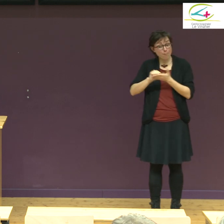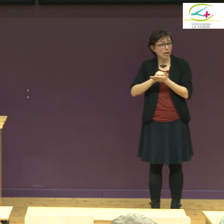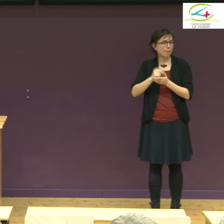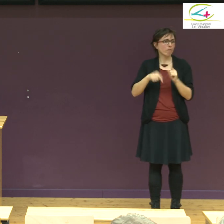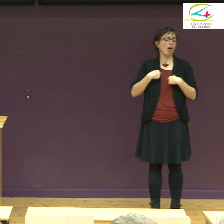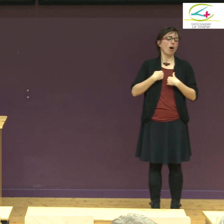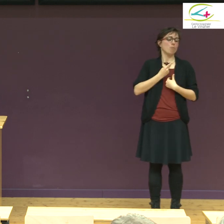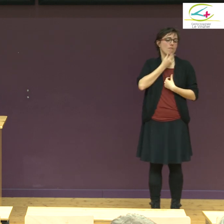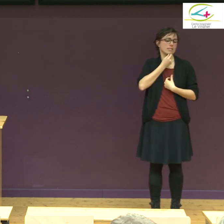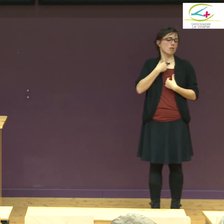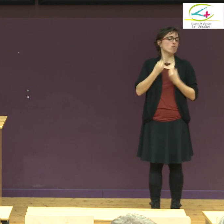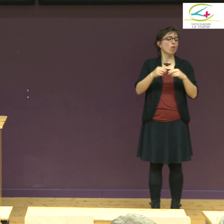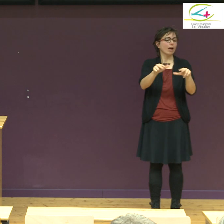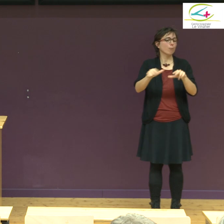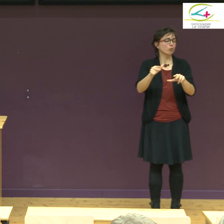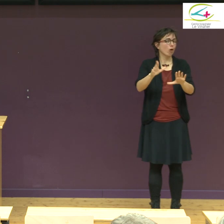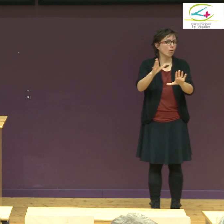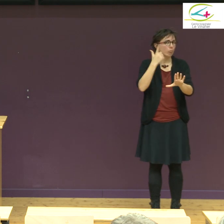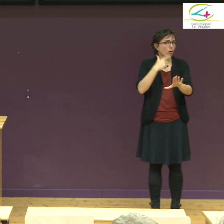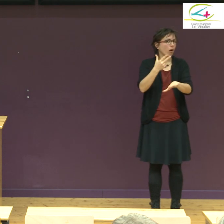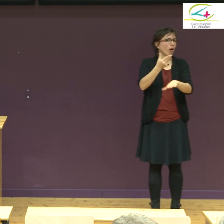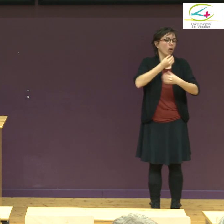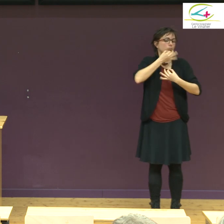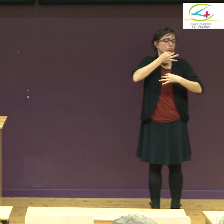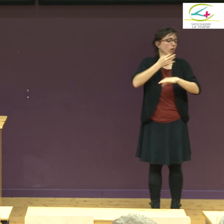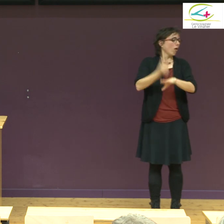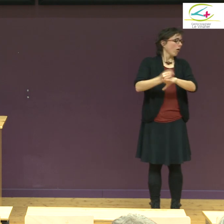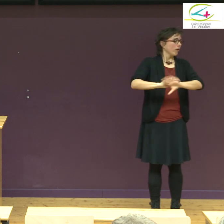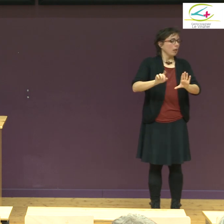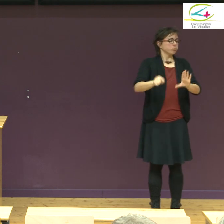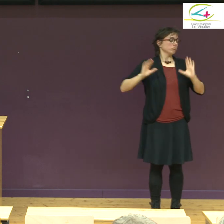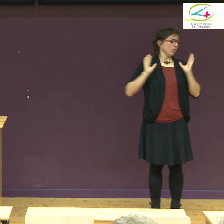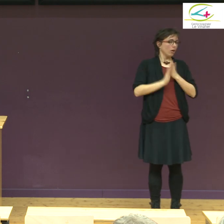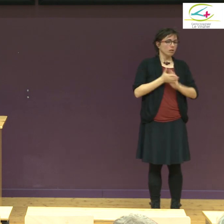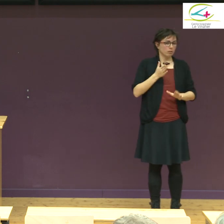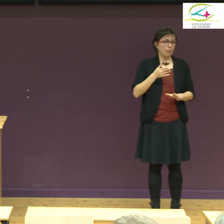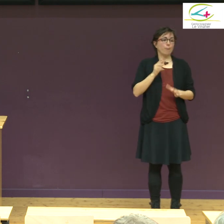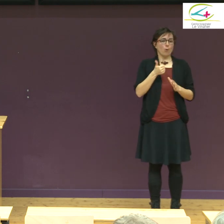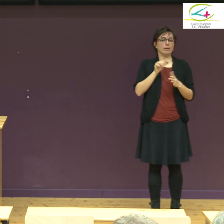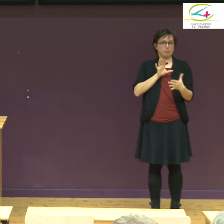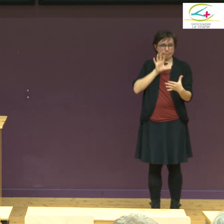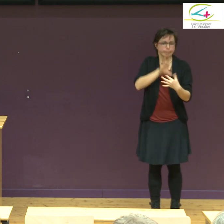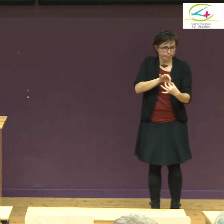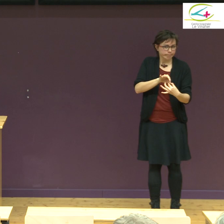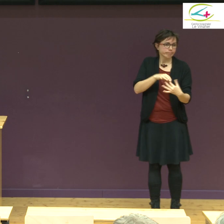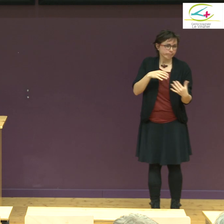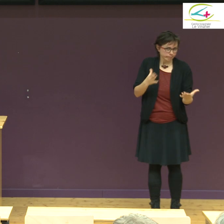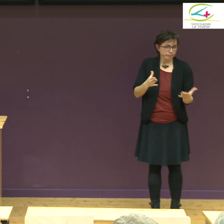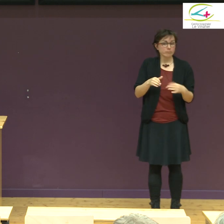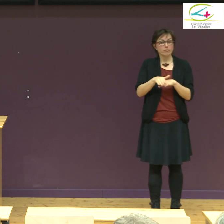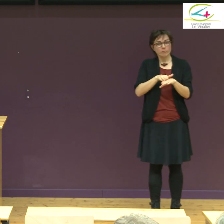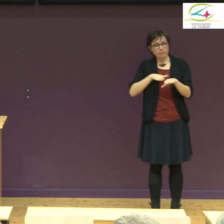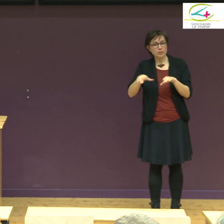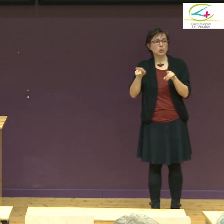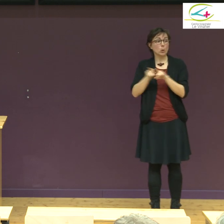message vocal peut être un premier pas pour créer un contact, ouvrir une connexion avec quelqu'un qui peut apporter du soutien. Il y a aussi,